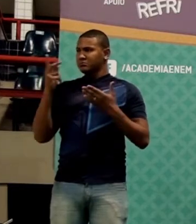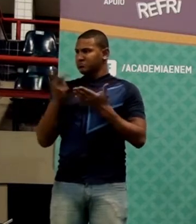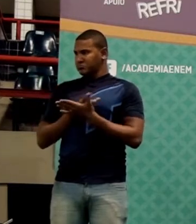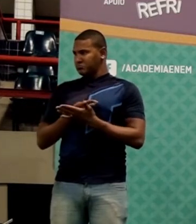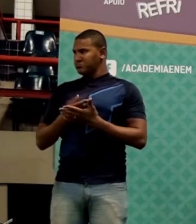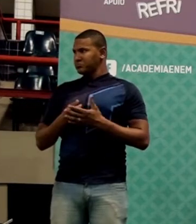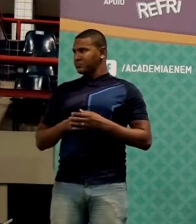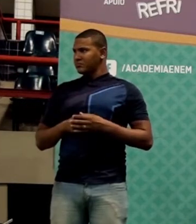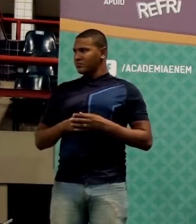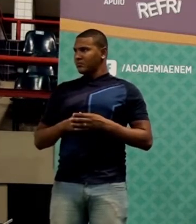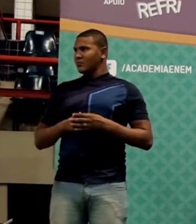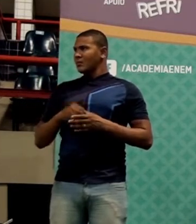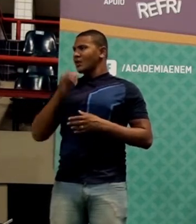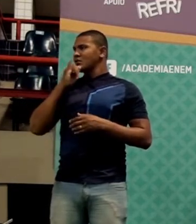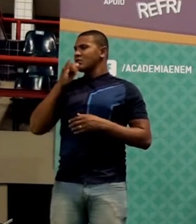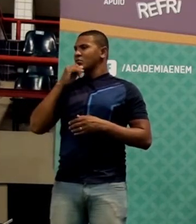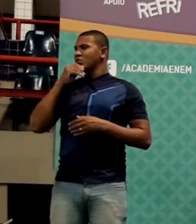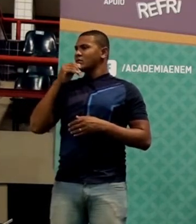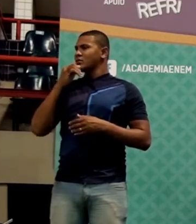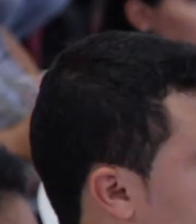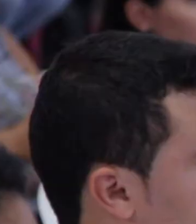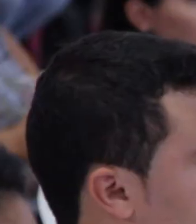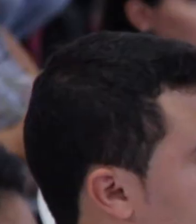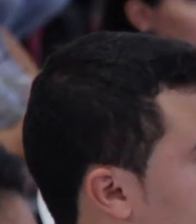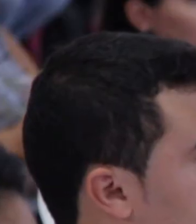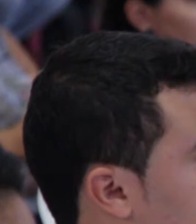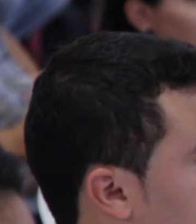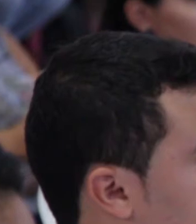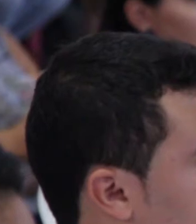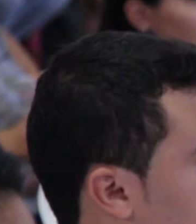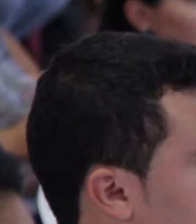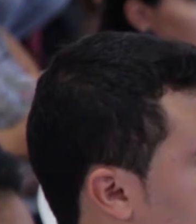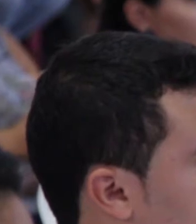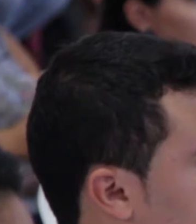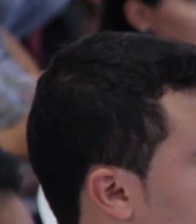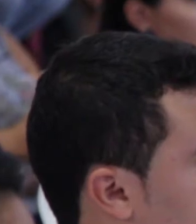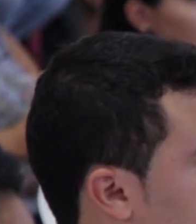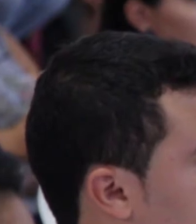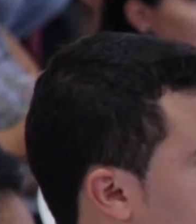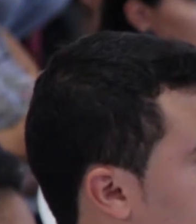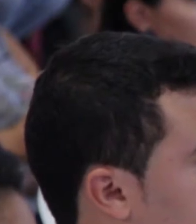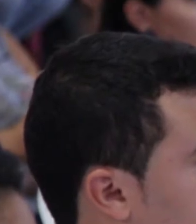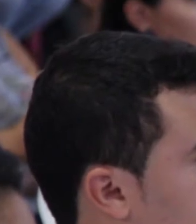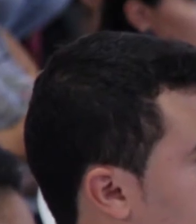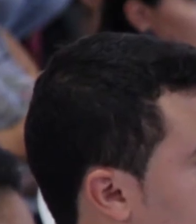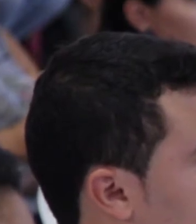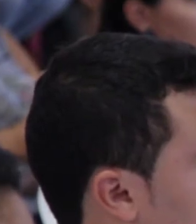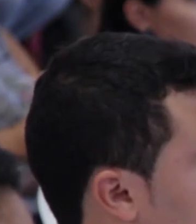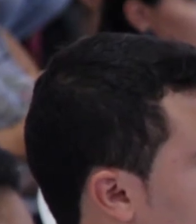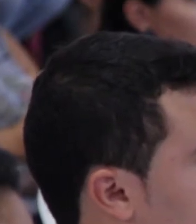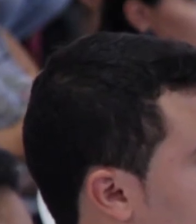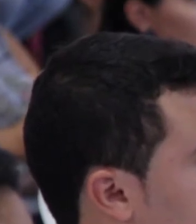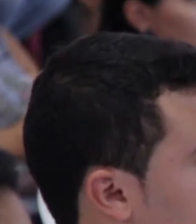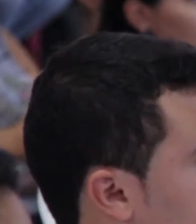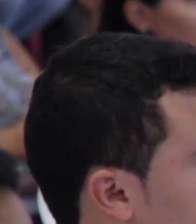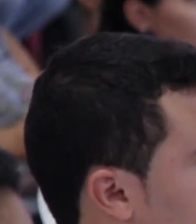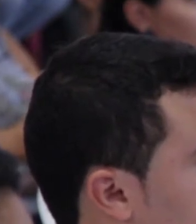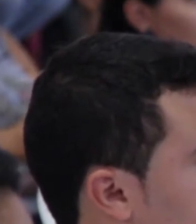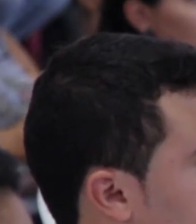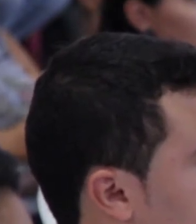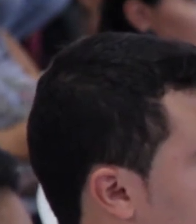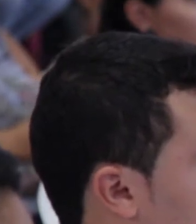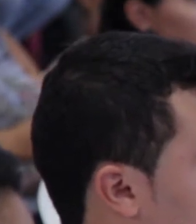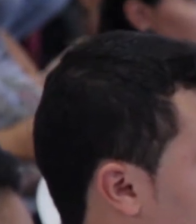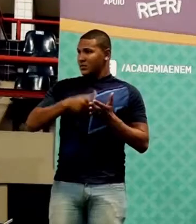exemplo, o carteiro, aquela pessoa que passa o dia todo andando. Quem aqui for fazer fisioterapia, você vai ver que é muito comum